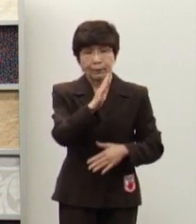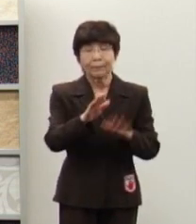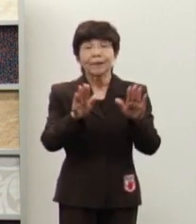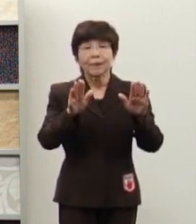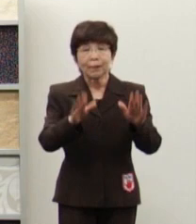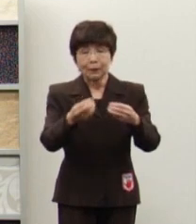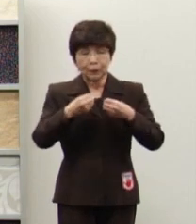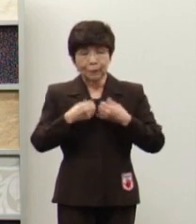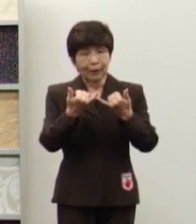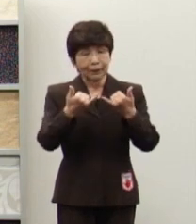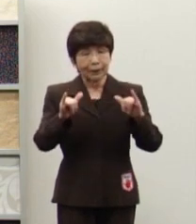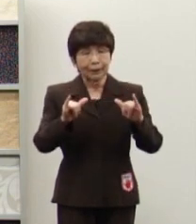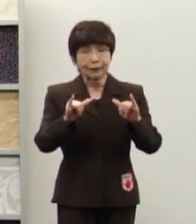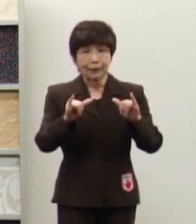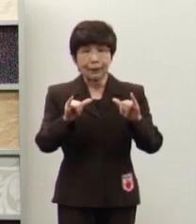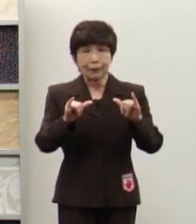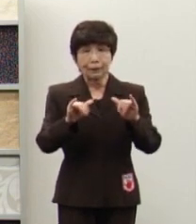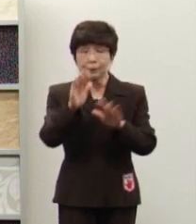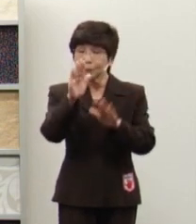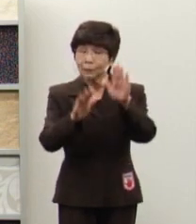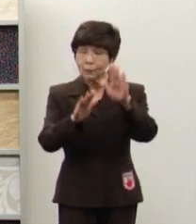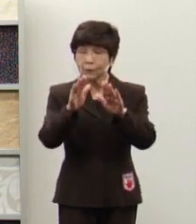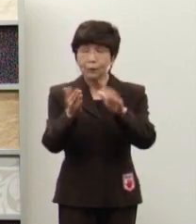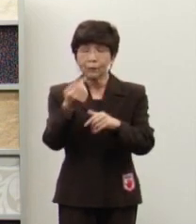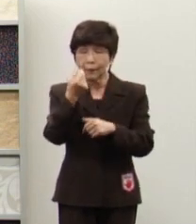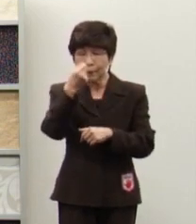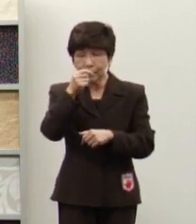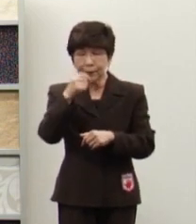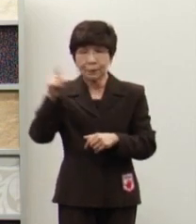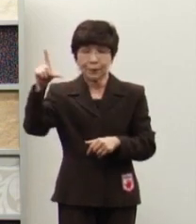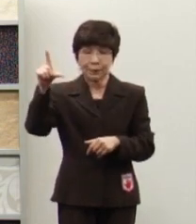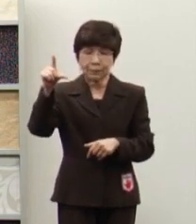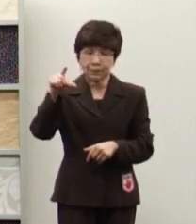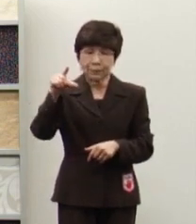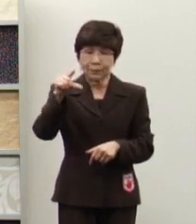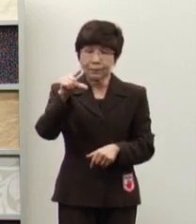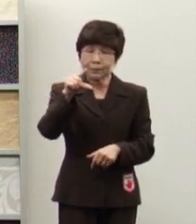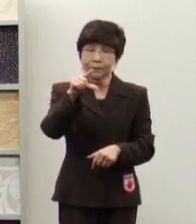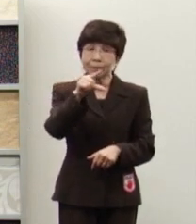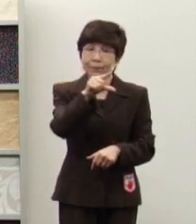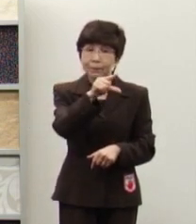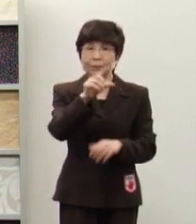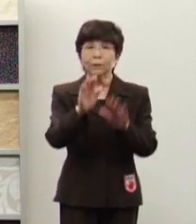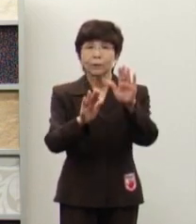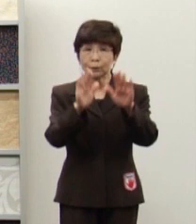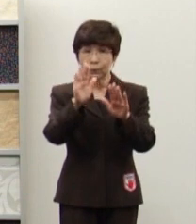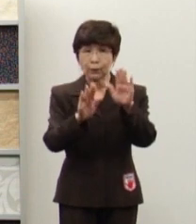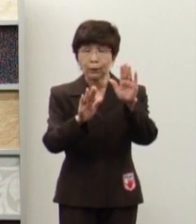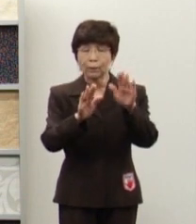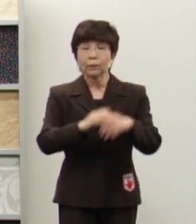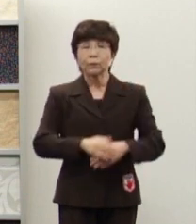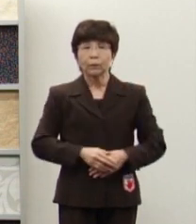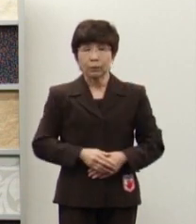ほど申し上げました通り、比較的落ち着いた状況にはありますが、それでも